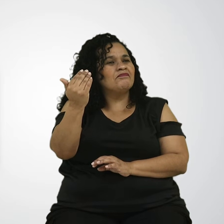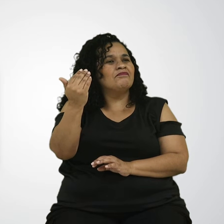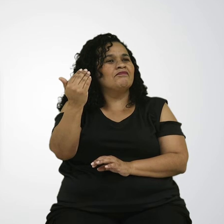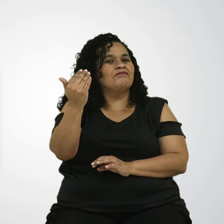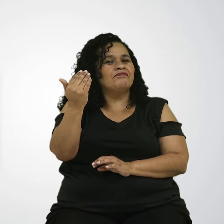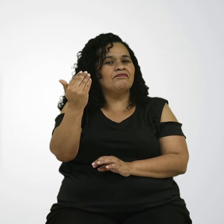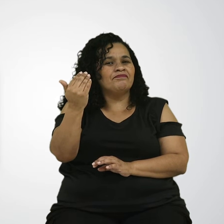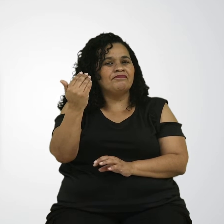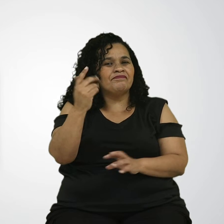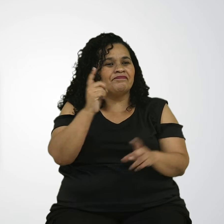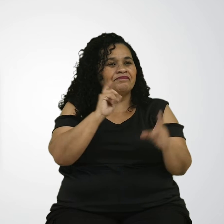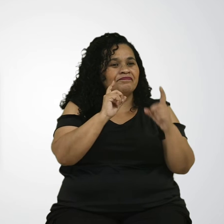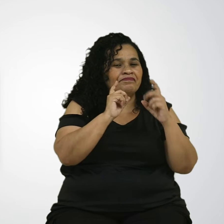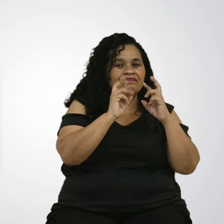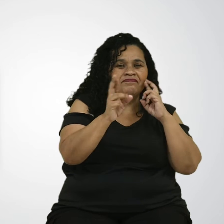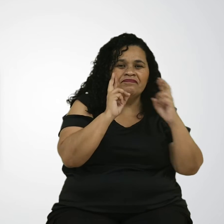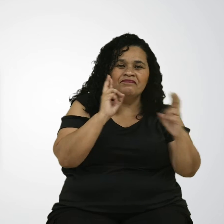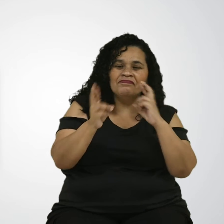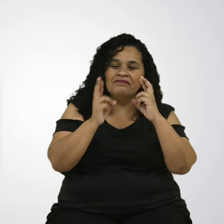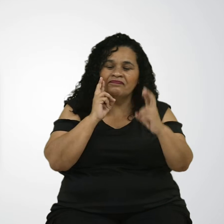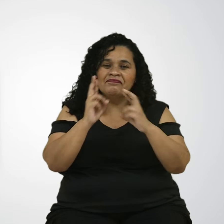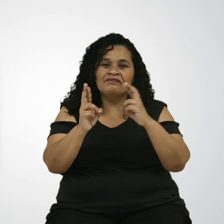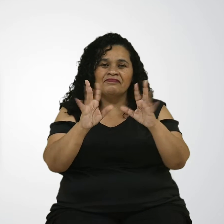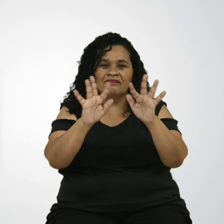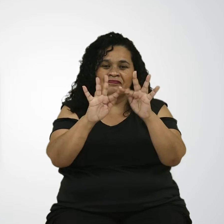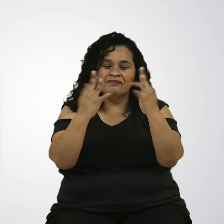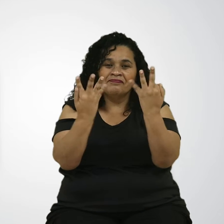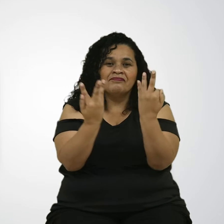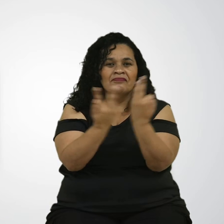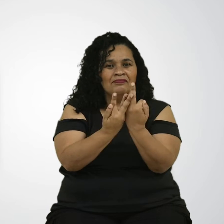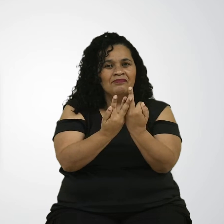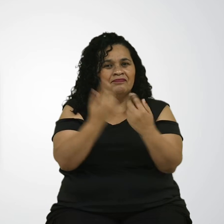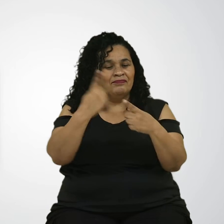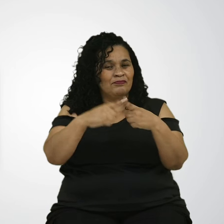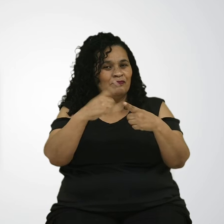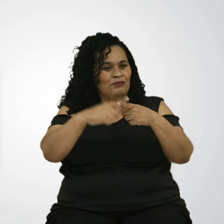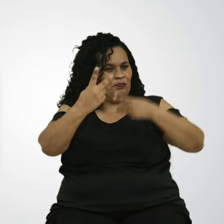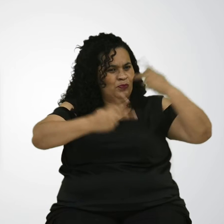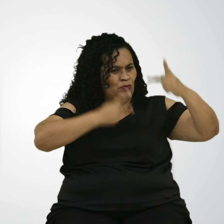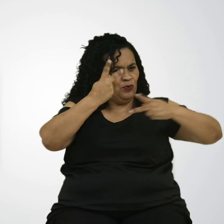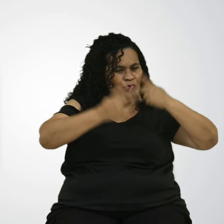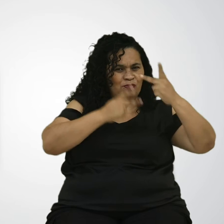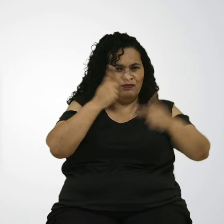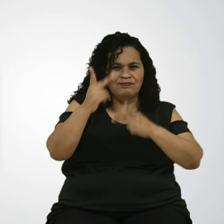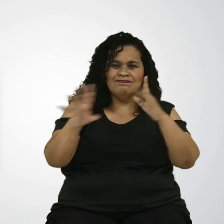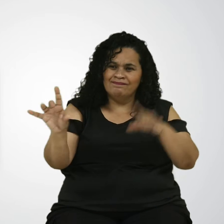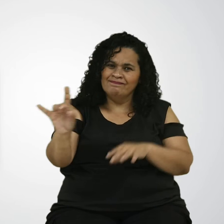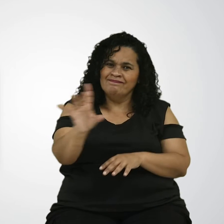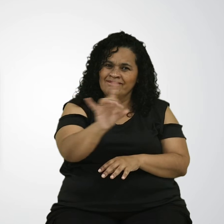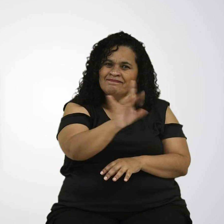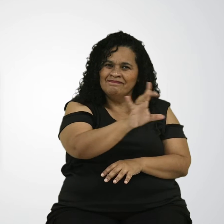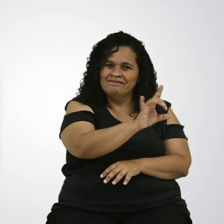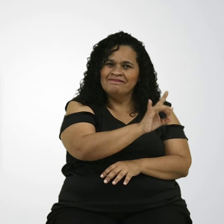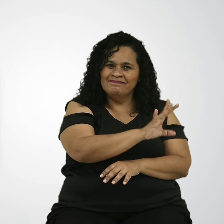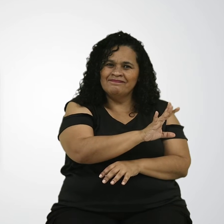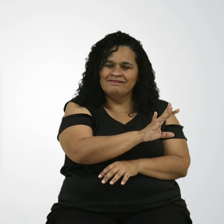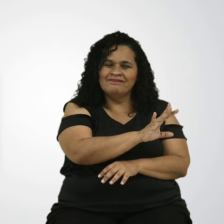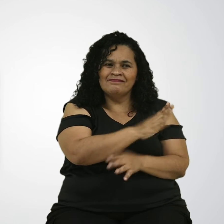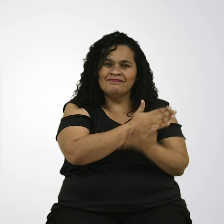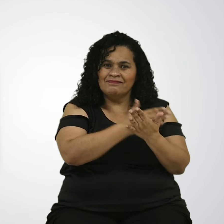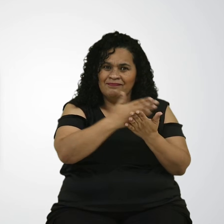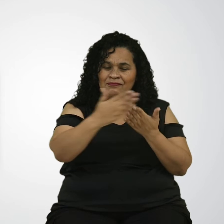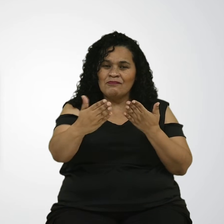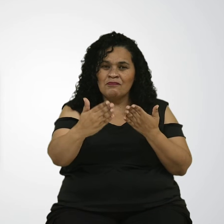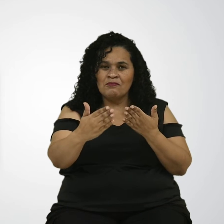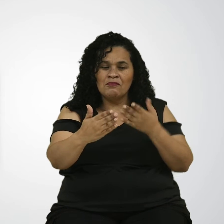aquelas reuniões de família, né? Que a penteada vem para todos, né? Vamos ajustar de cima para baixo esse negócio aqui. Ele começa